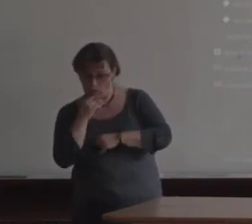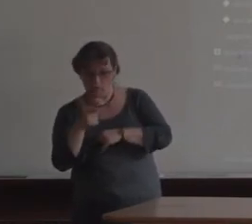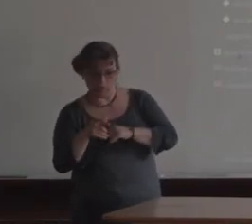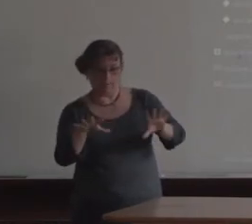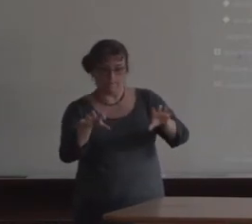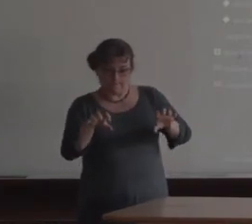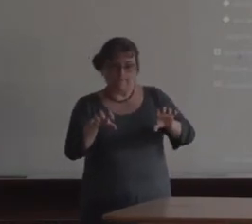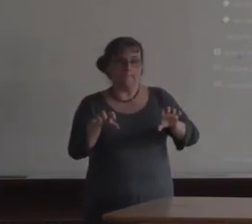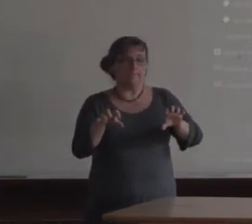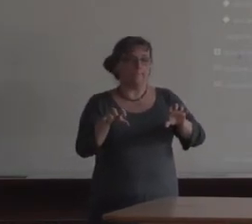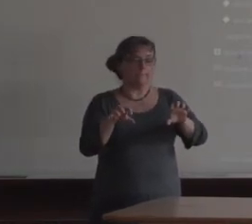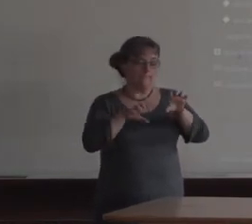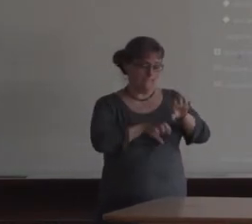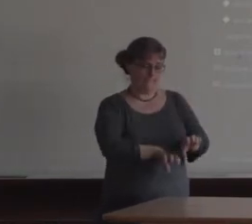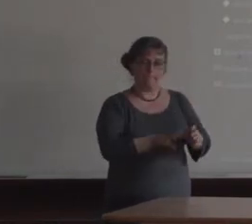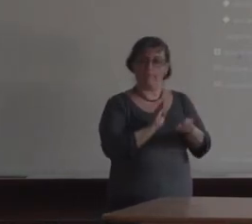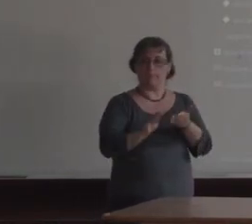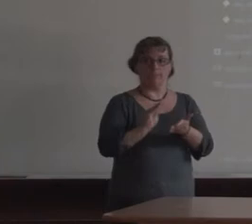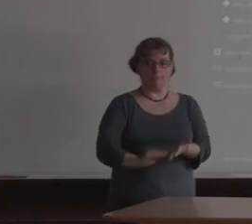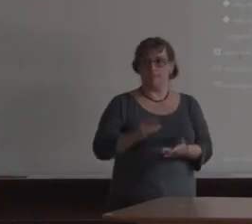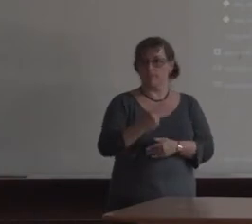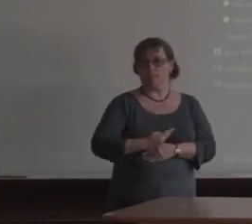que j'imaginais sont bien imprimées.